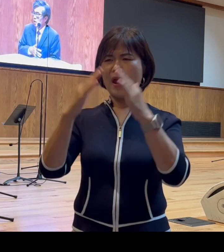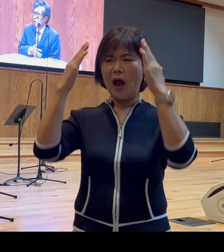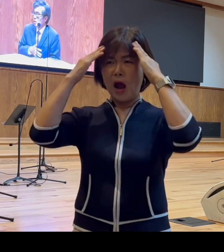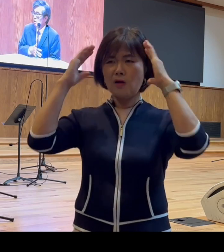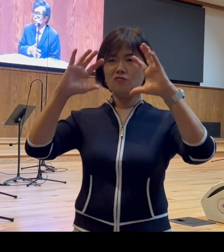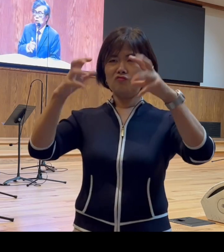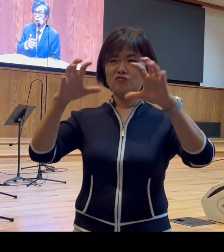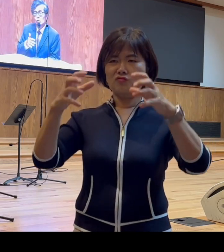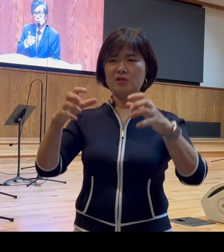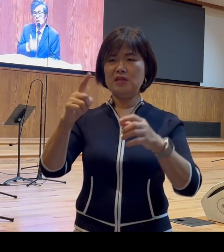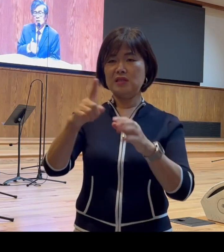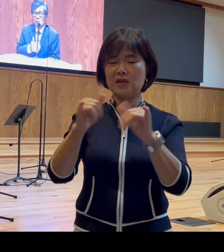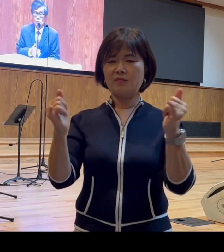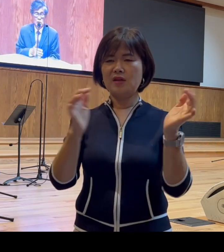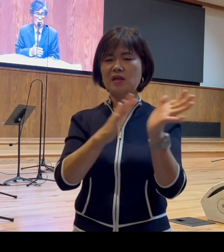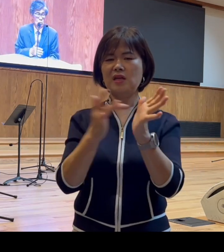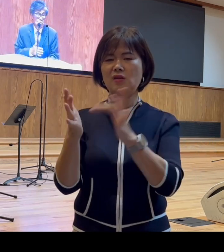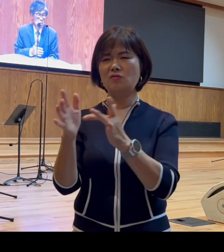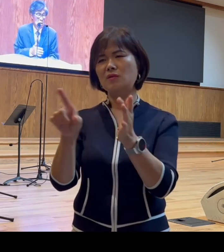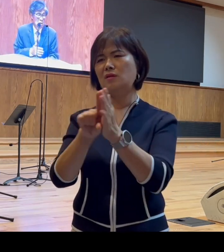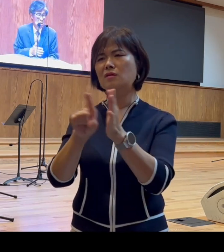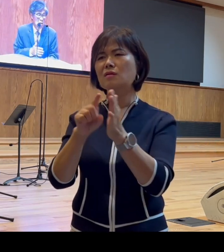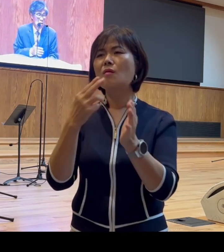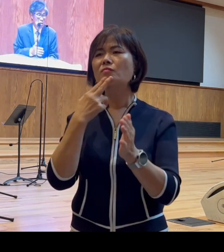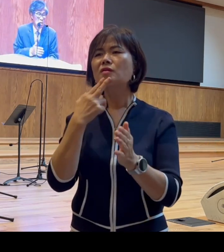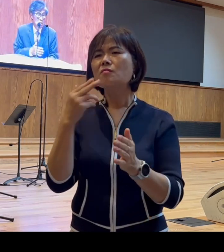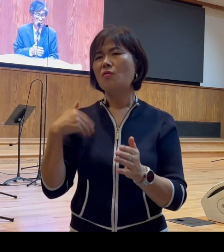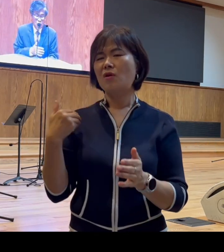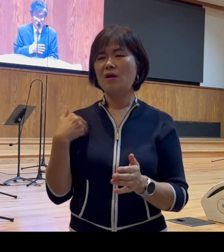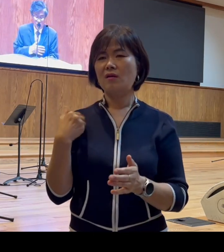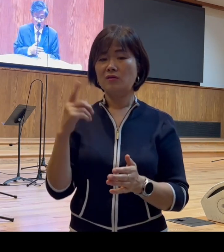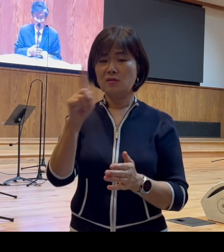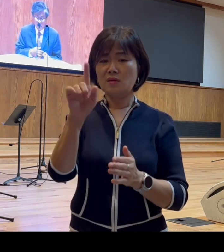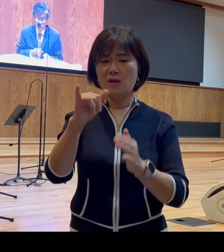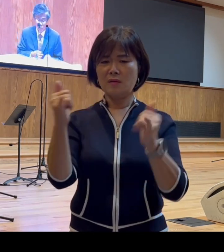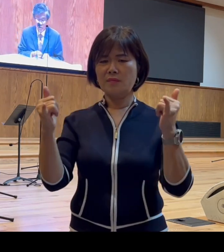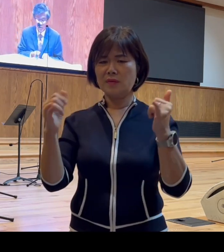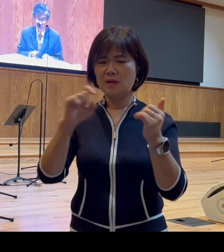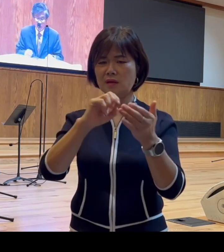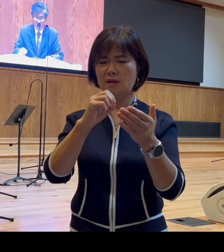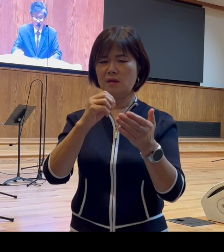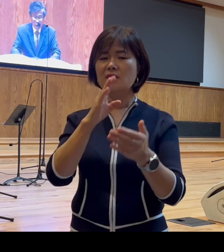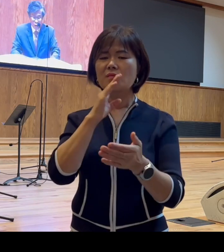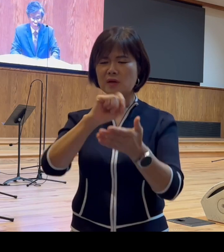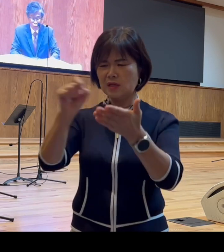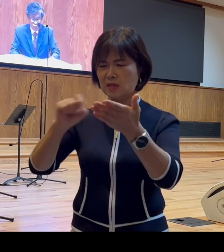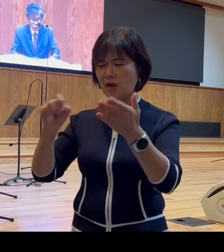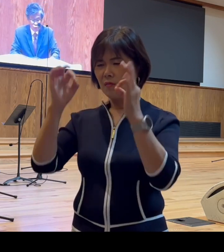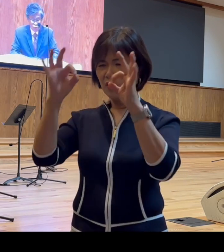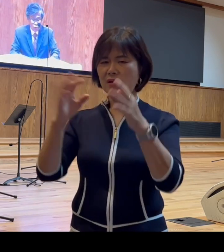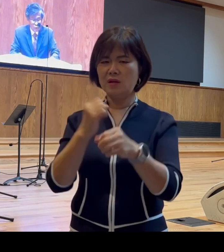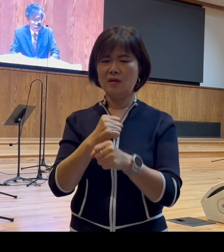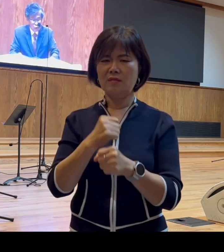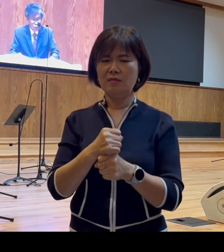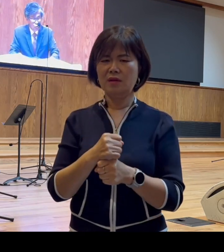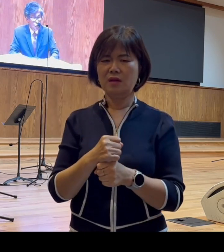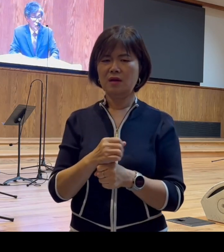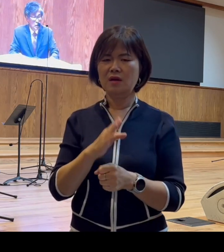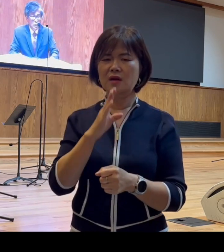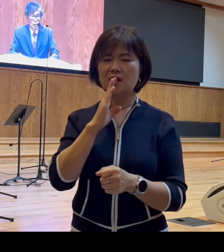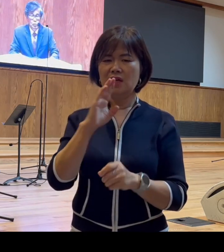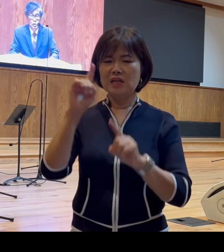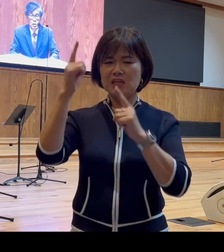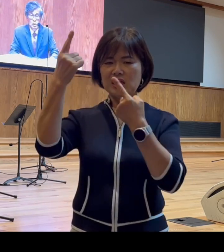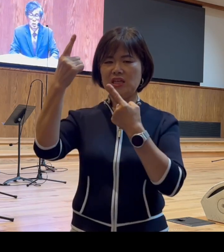한국 버전이다. 이분이 예수를 믿는지 안 믿는지는 모르지만 이런 생각을 했어요. 여러분, 이런 기사 보셨어요? 그 부영그룹의